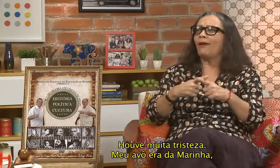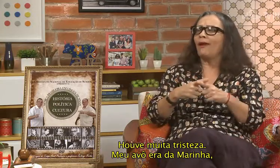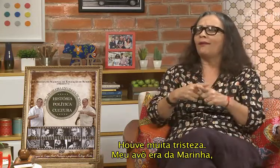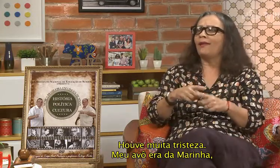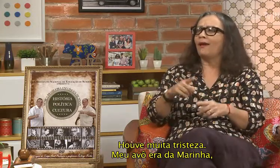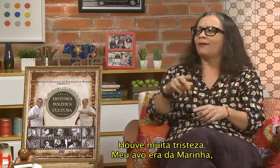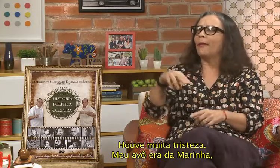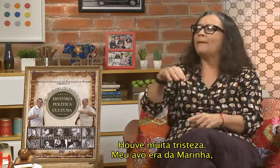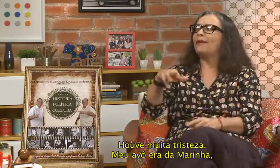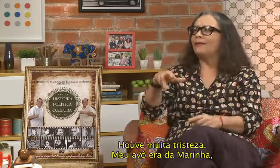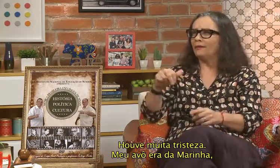tristeza, né?